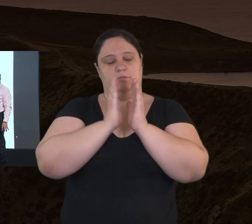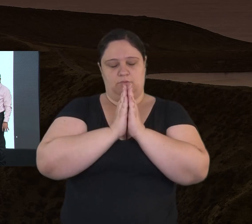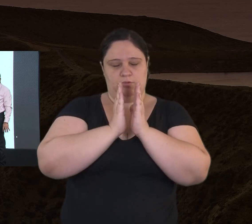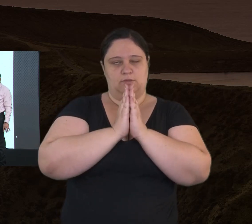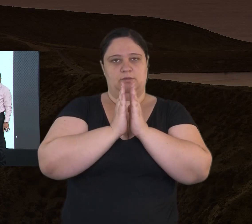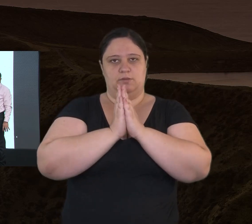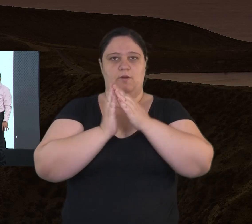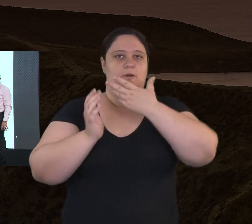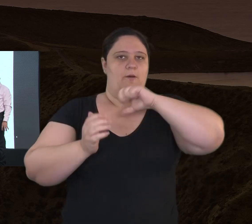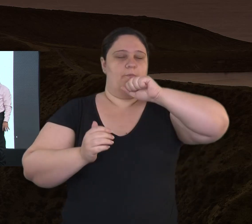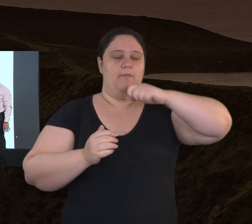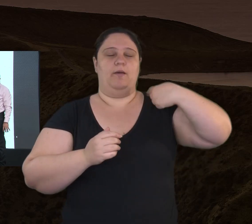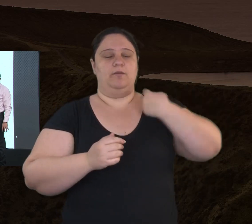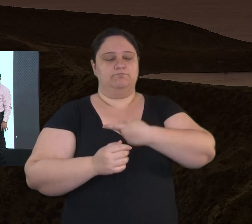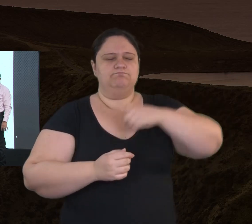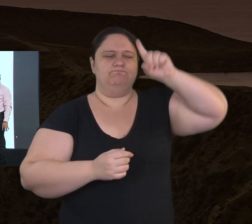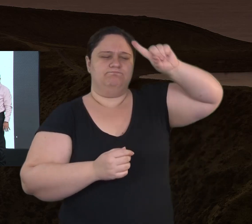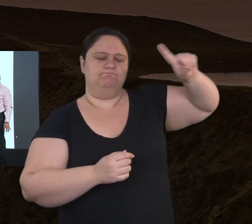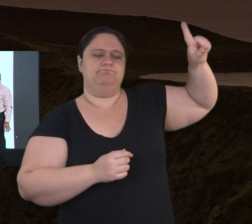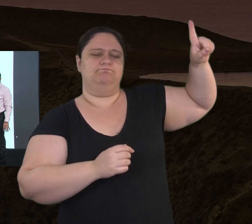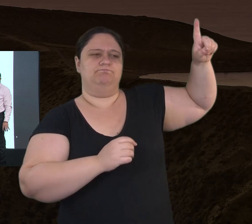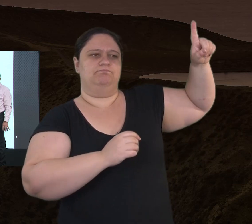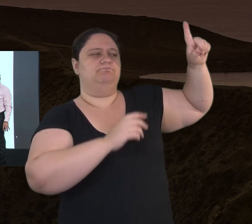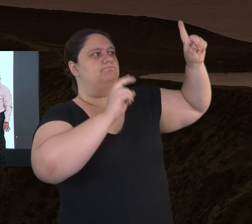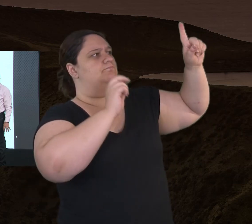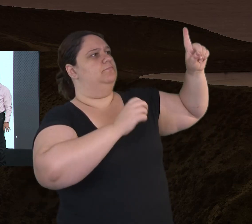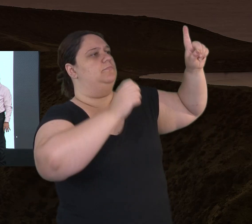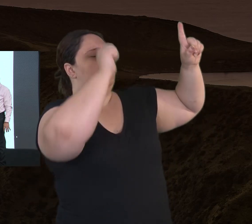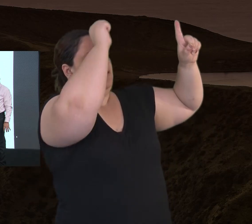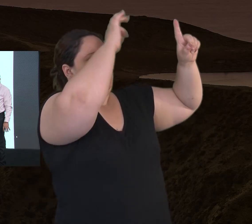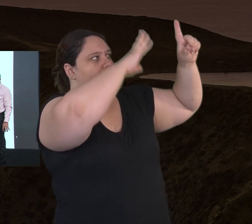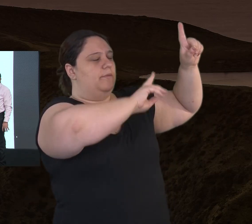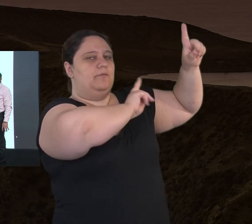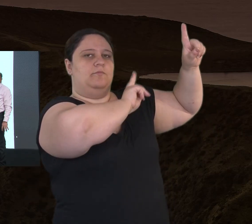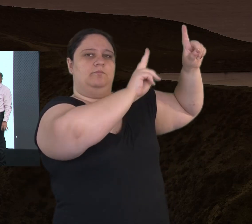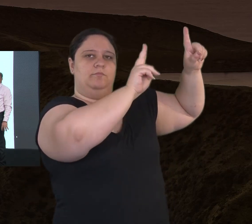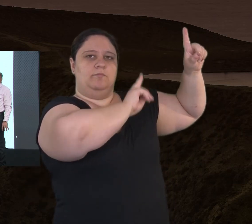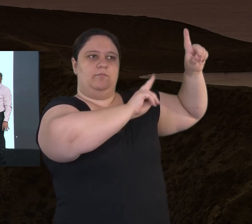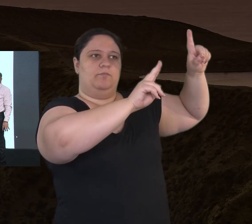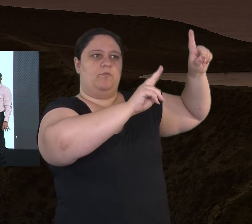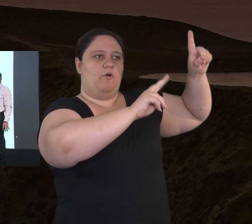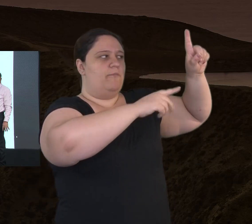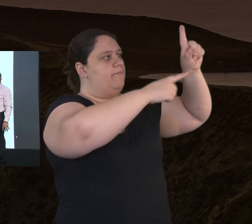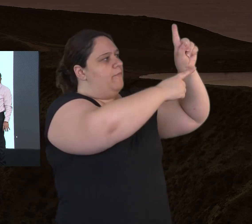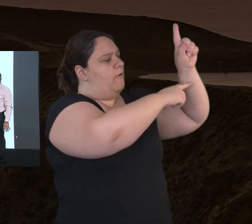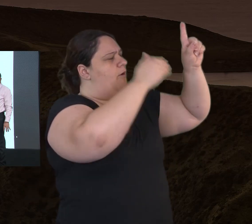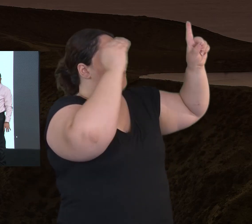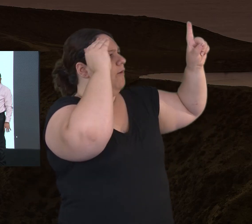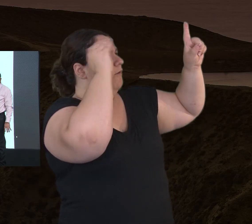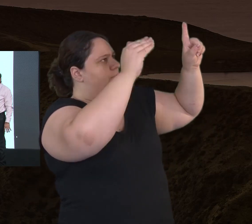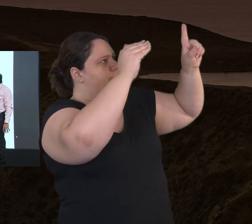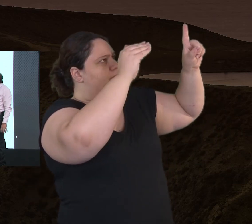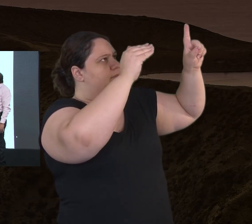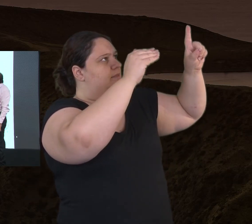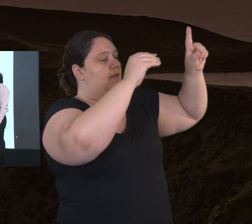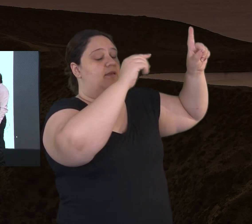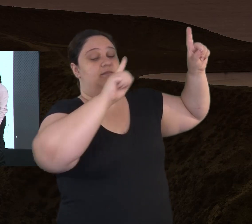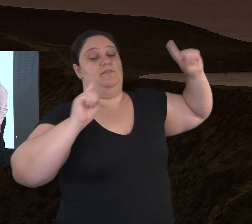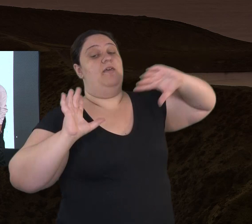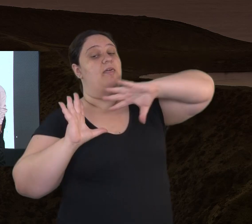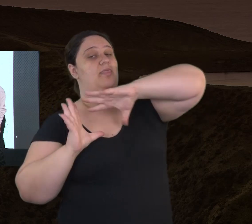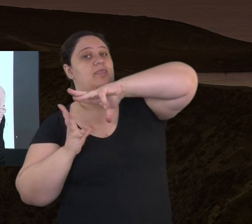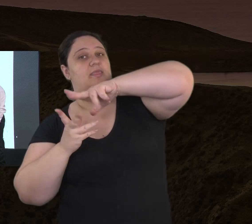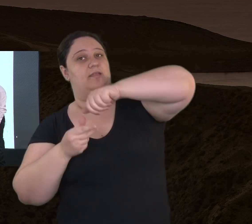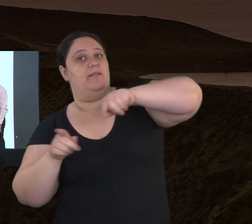ensinou: Pai nosso que está no céu, santificado seja o teu nome, faça-se a tua vontade